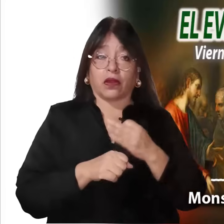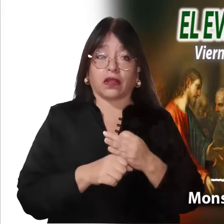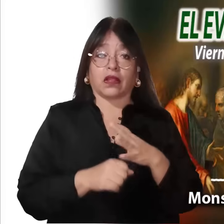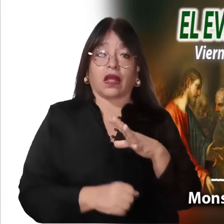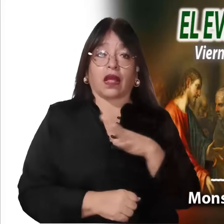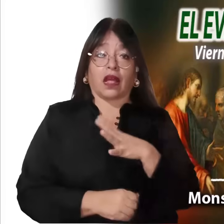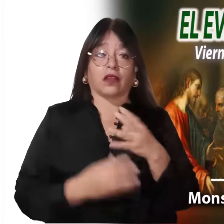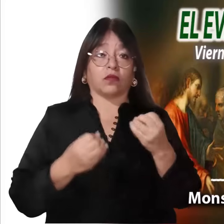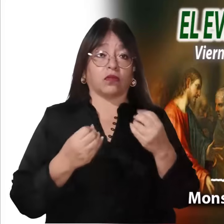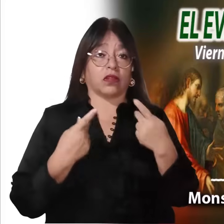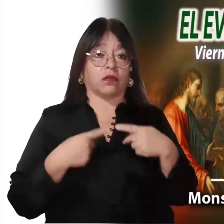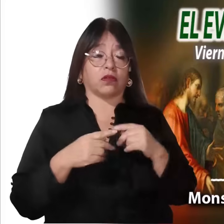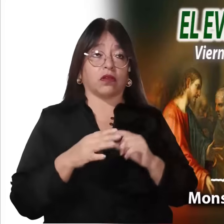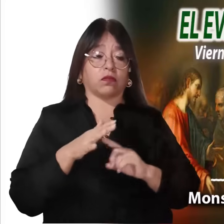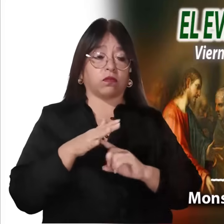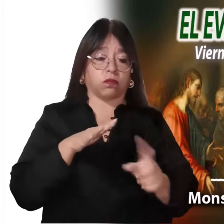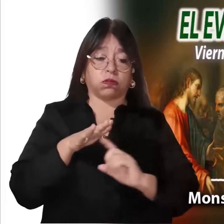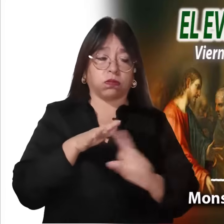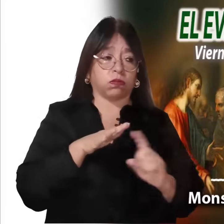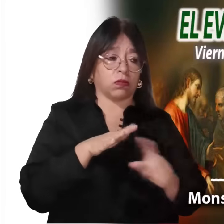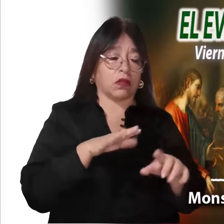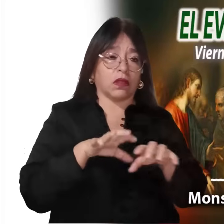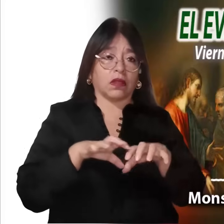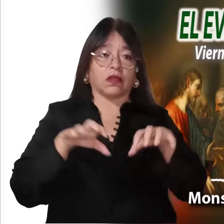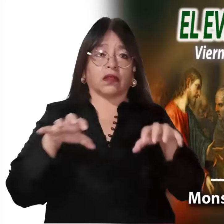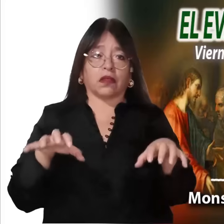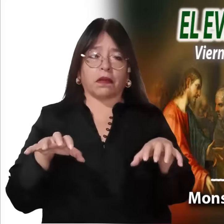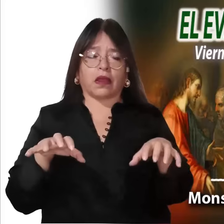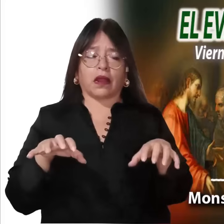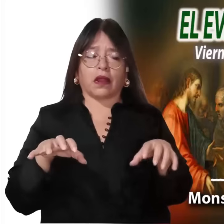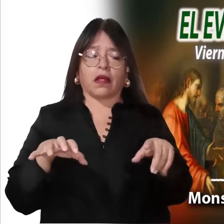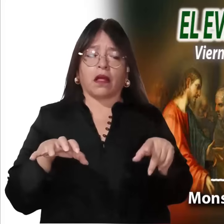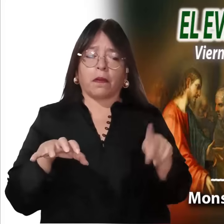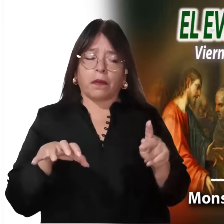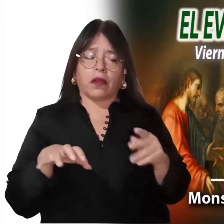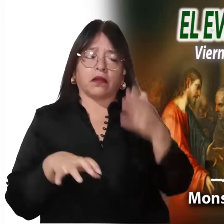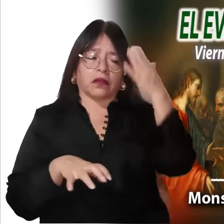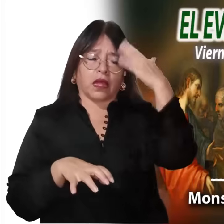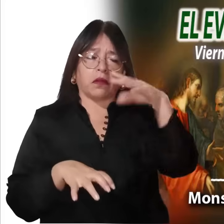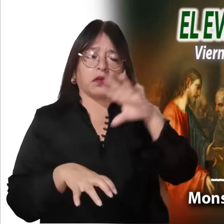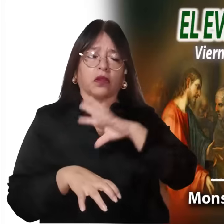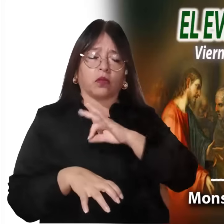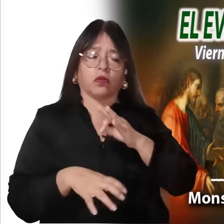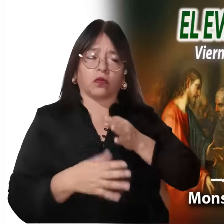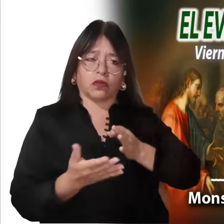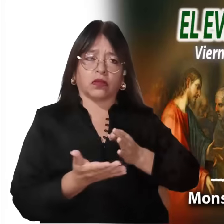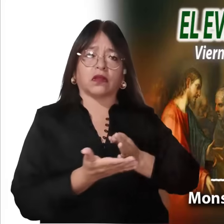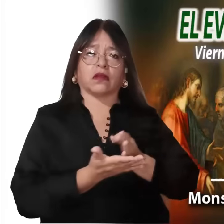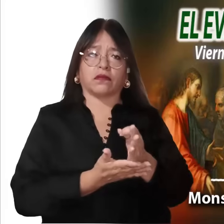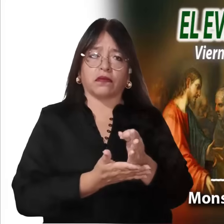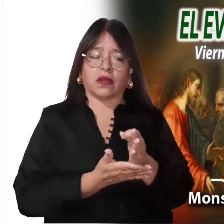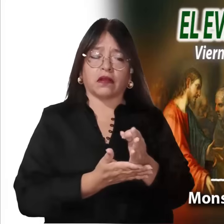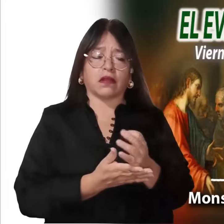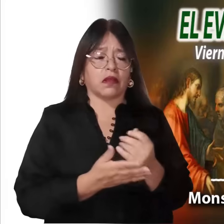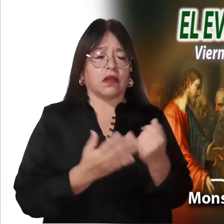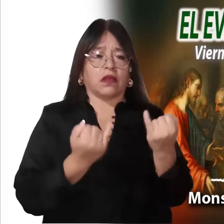deben ser pretexto para descuidar la fidelidad de la pareja. Debemos mirar el ejemplo del mismo Señor que